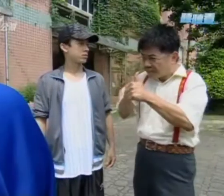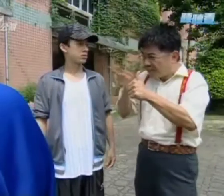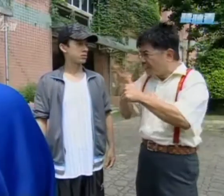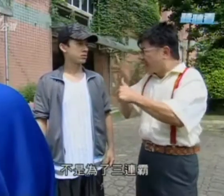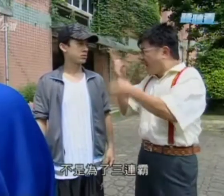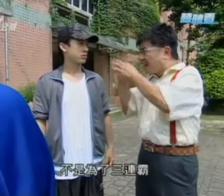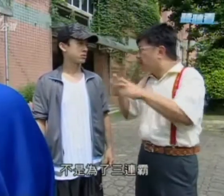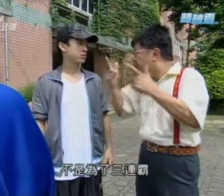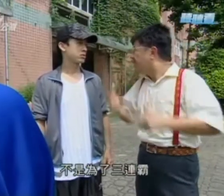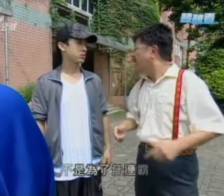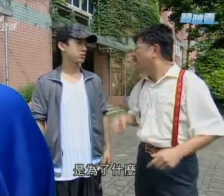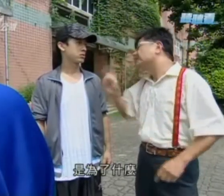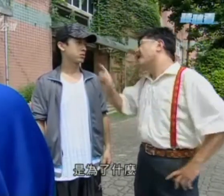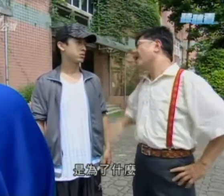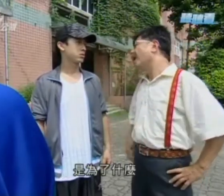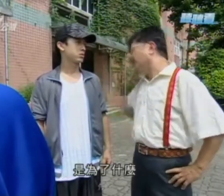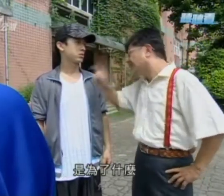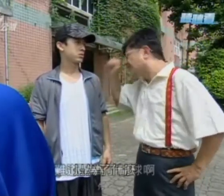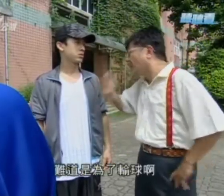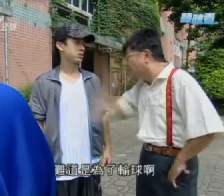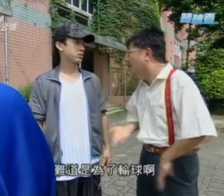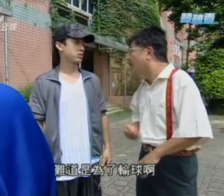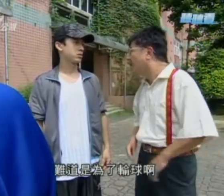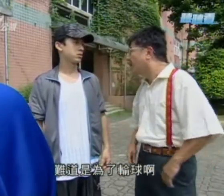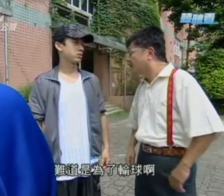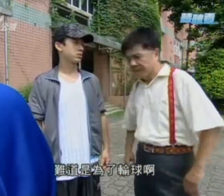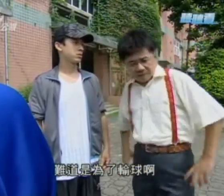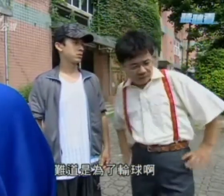不是为了三连霸，是为了什么？难道是为了输球啊？